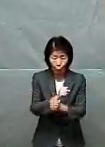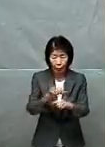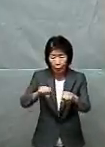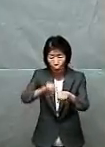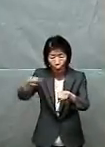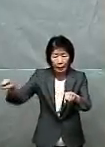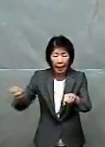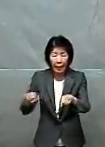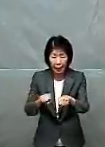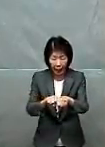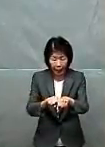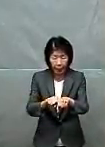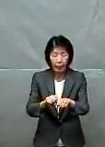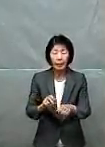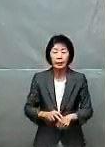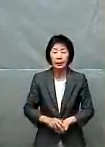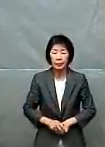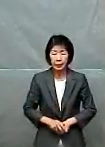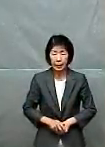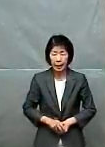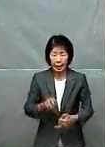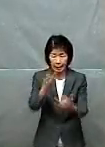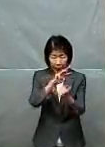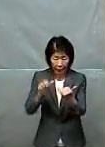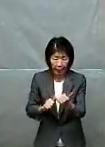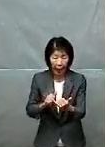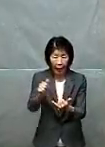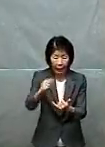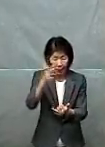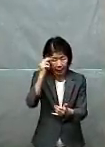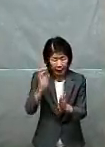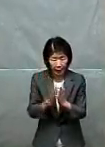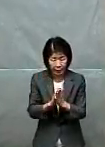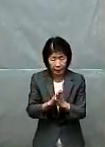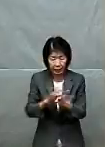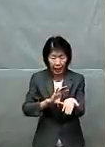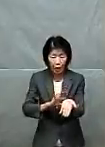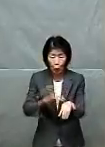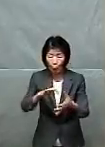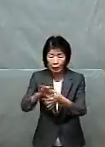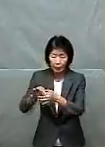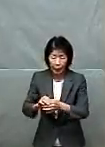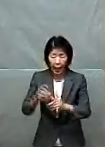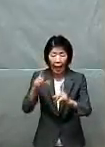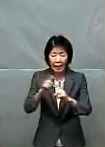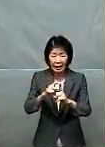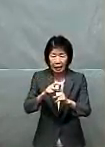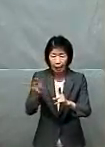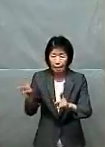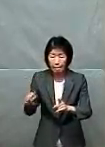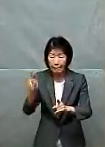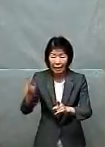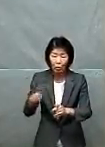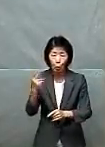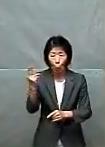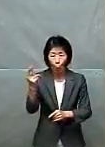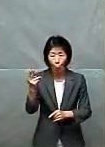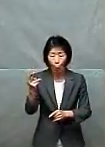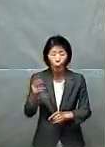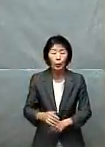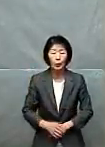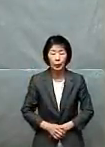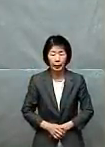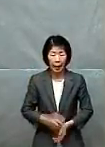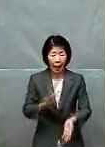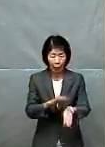ター、また、災害派遣精神医療チーム、いわゆる DPAT です。そして